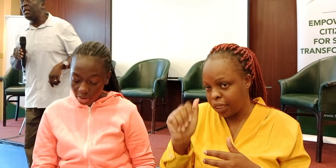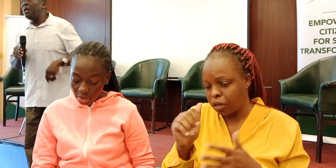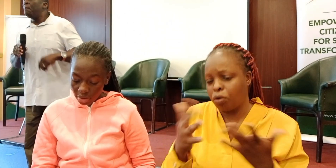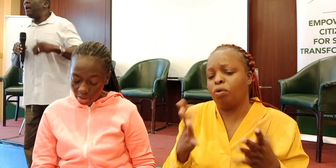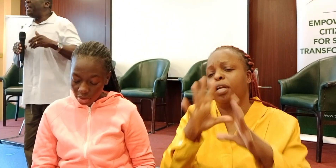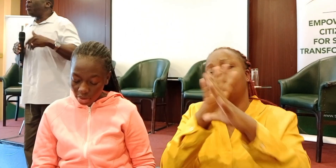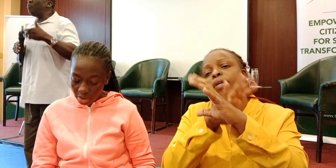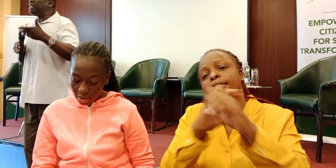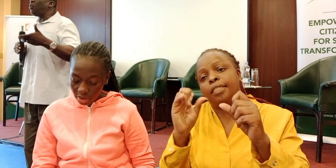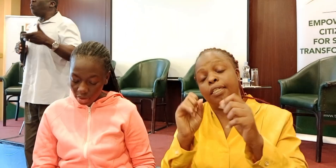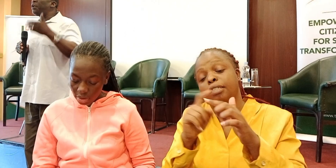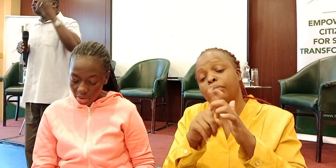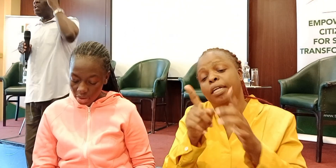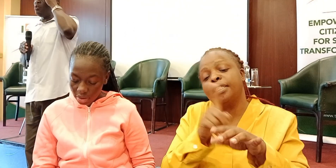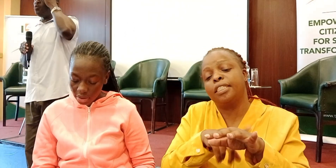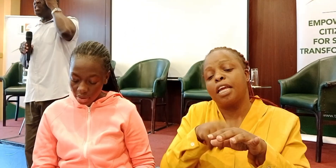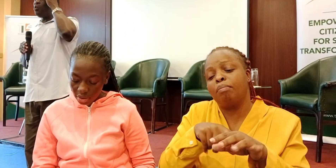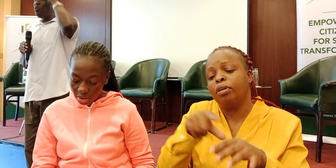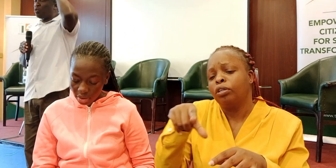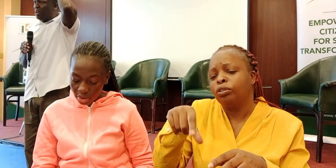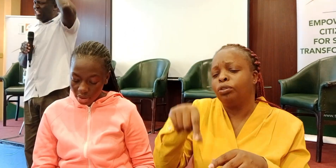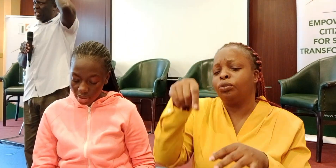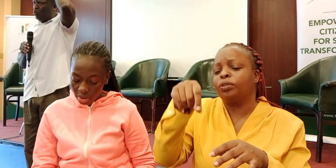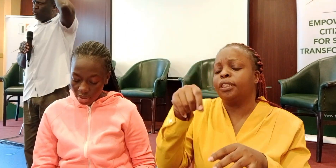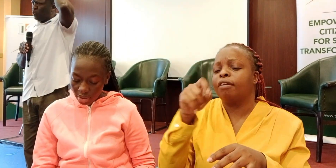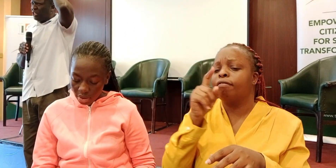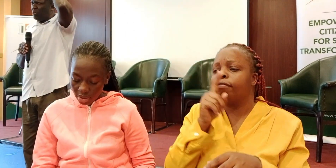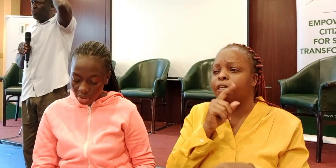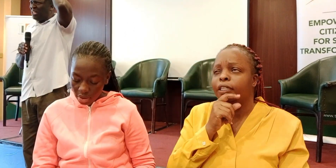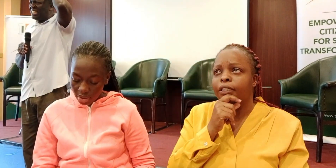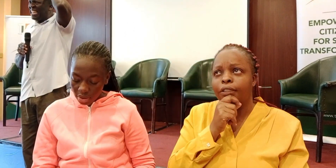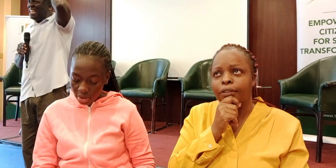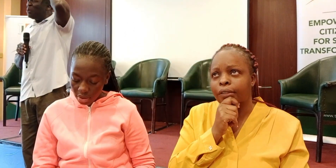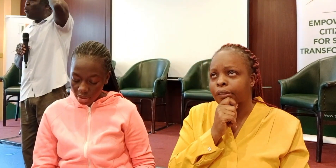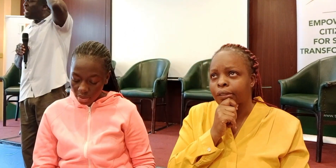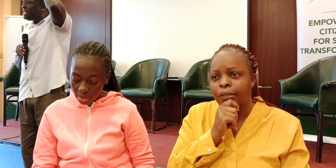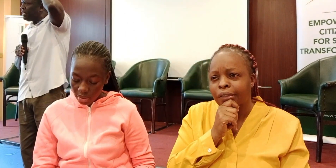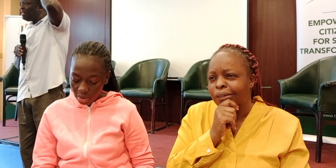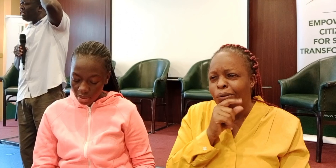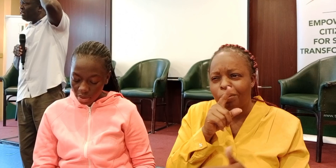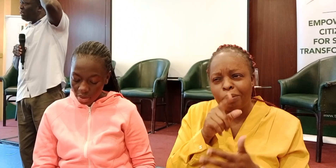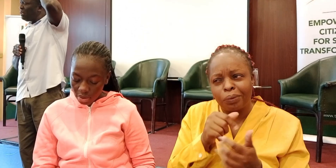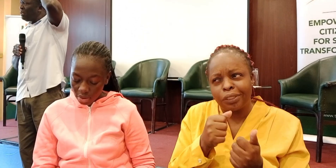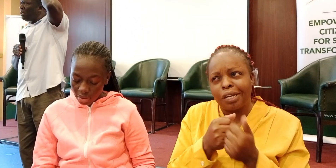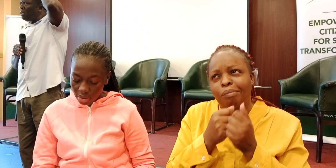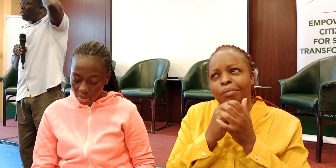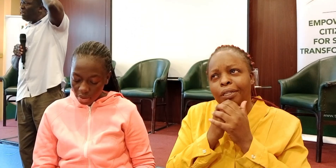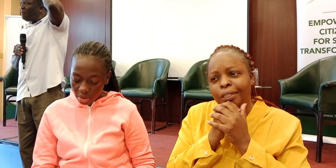rais. Baada ya kumchagua ndio tunajikuta tunajishika utosi, tunajiuliza ilikuwaje?